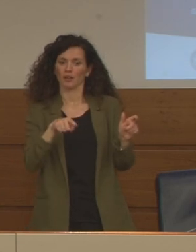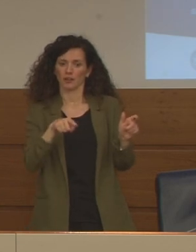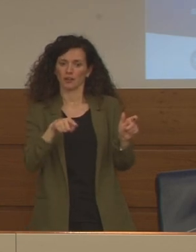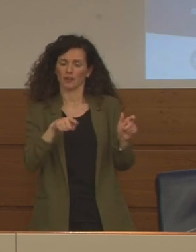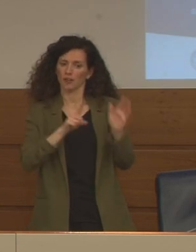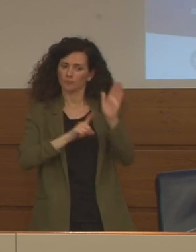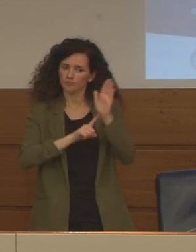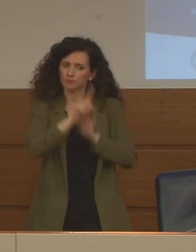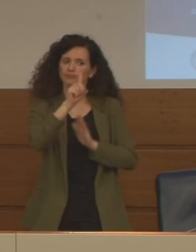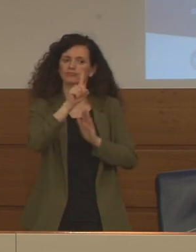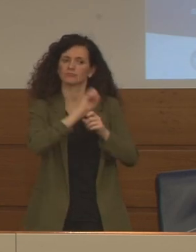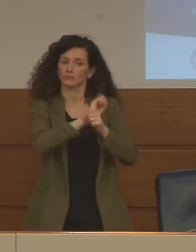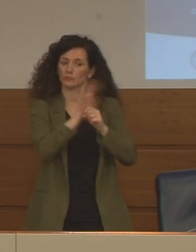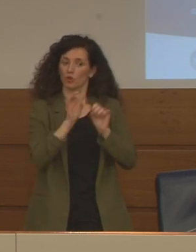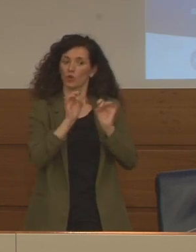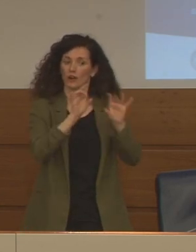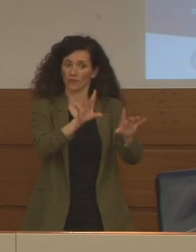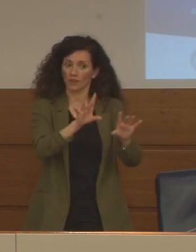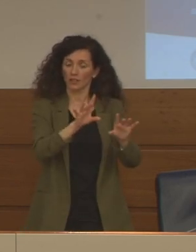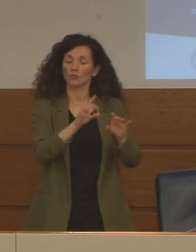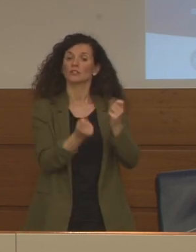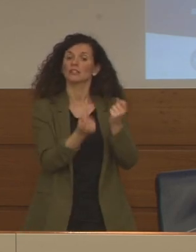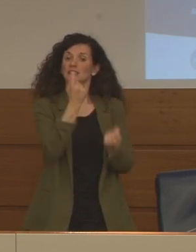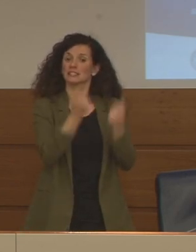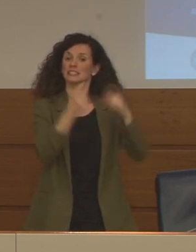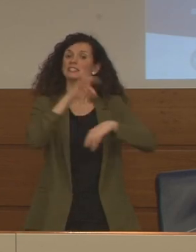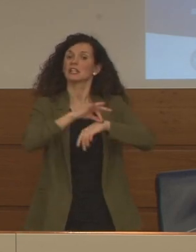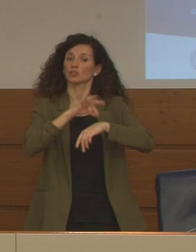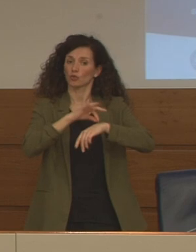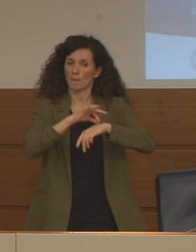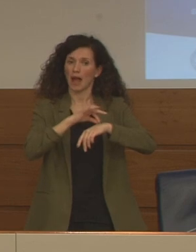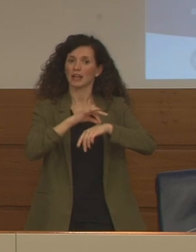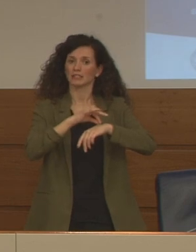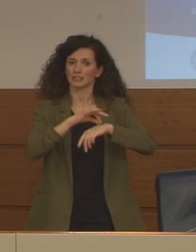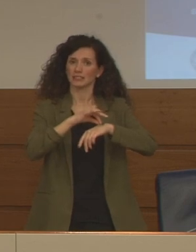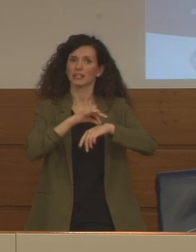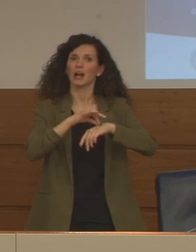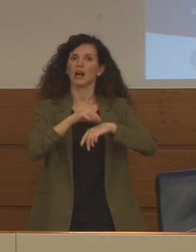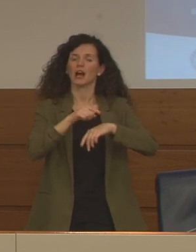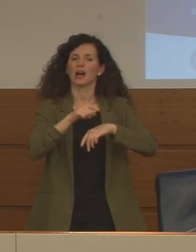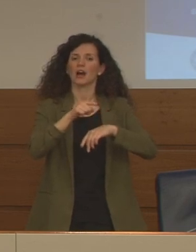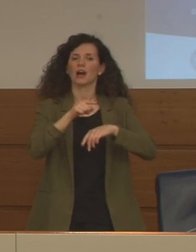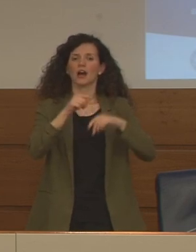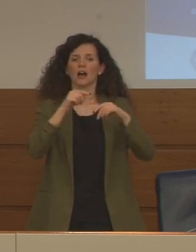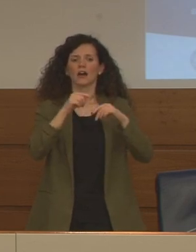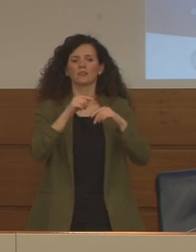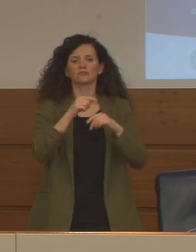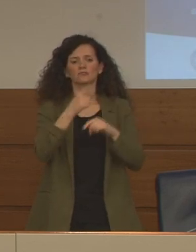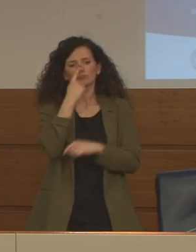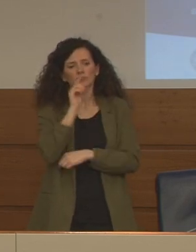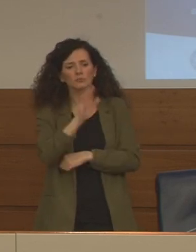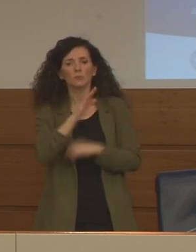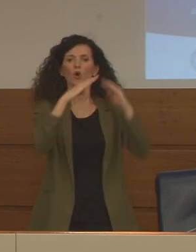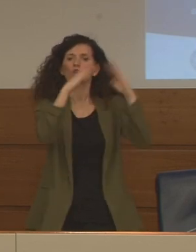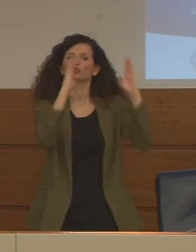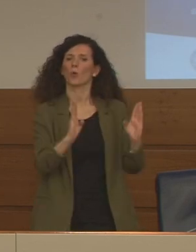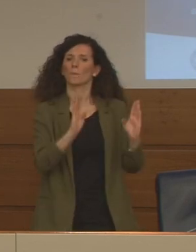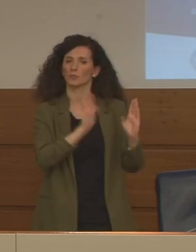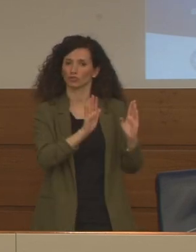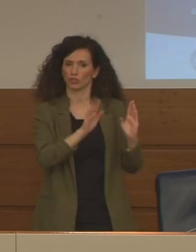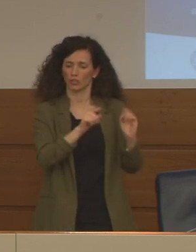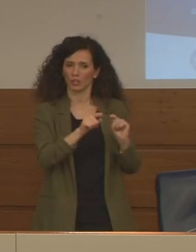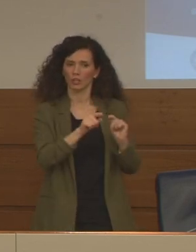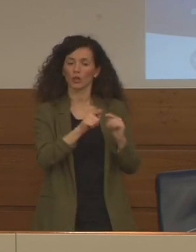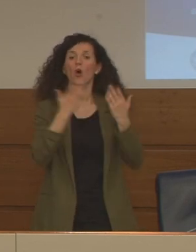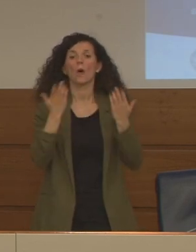positiva sintomatica a livello domiciliare però le politiche attualmente adottate